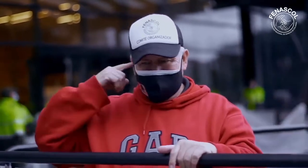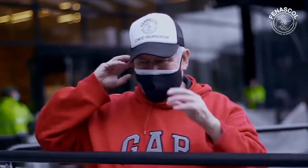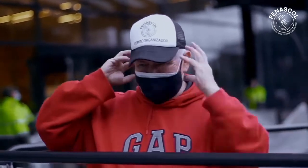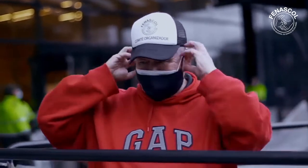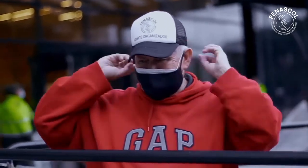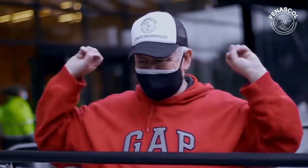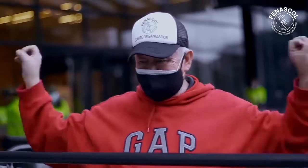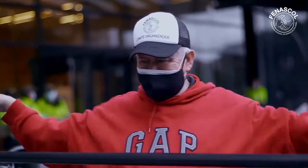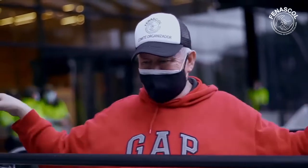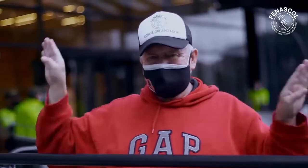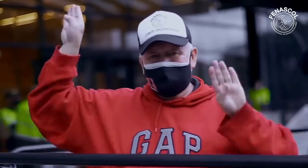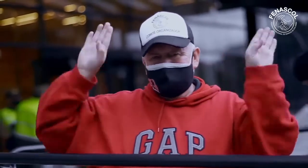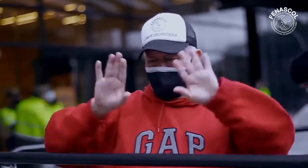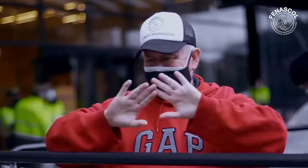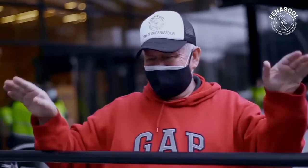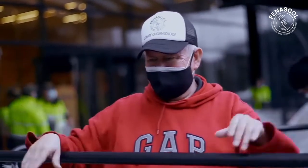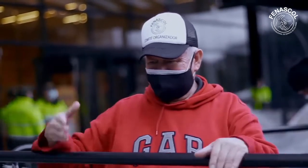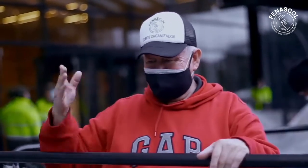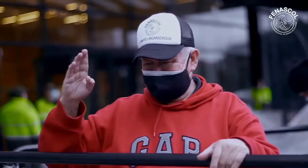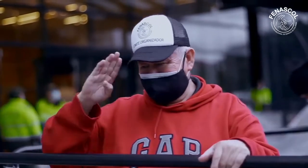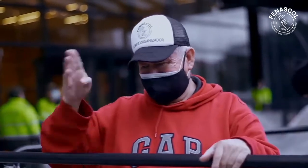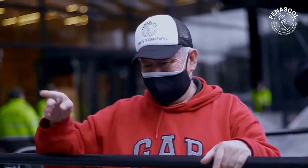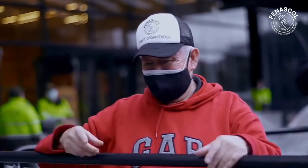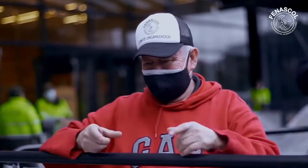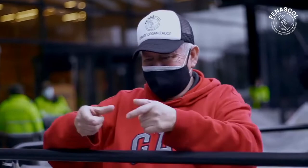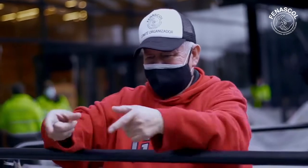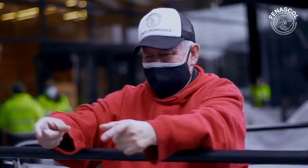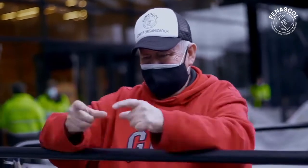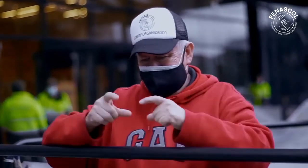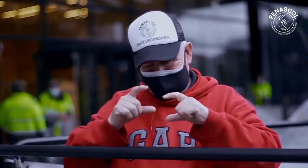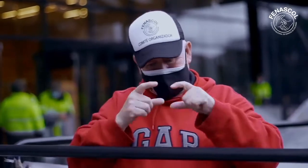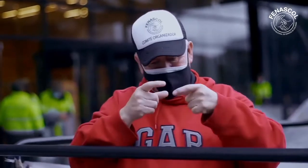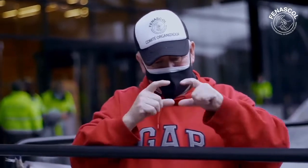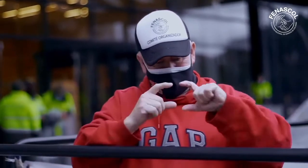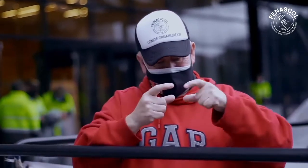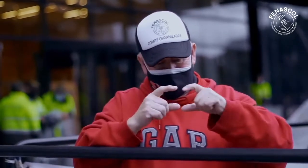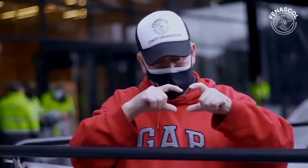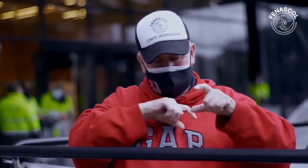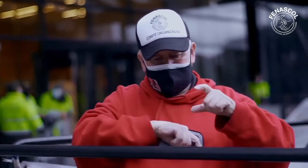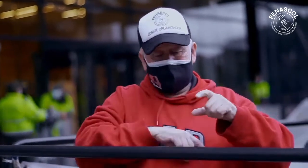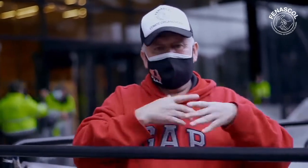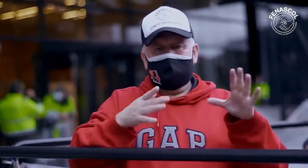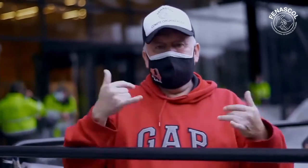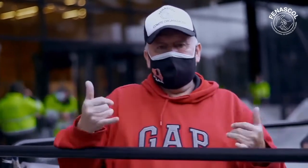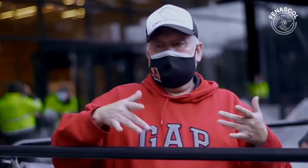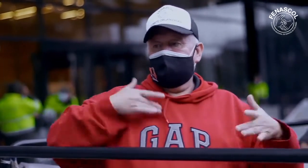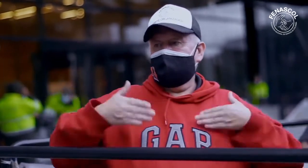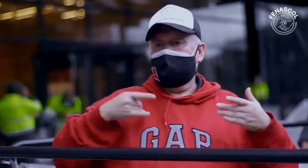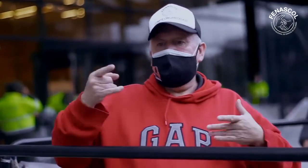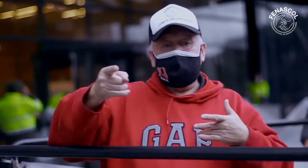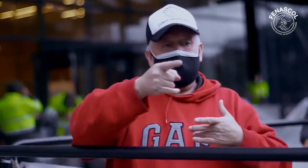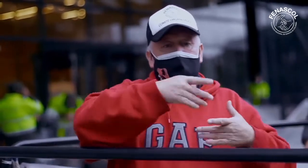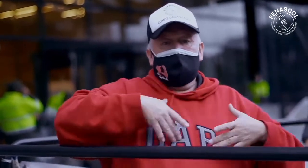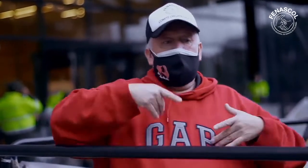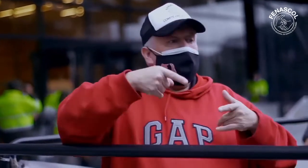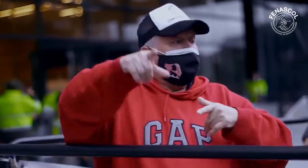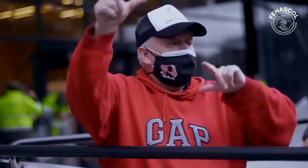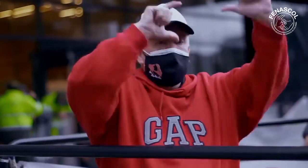Esperamos que esos requisitos que tienen de esa capacidad auditiva desaparezcan para que podamos